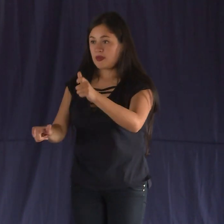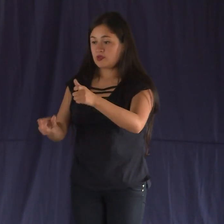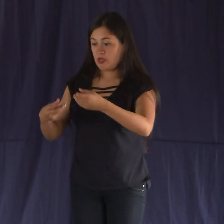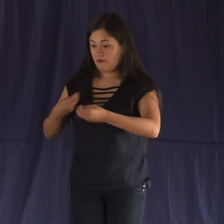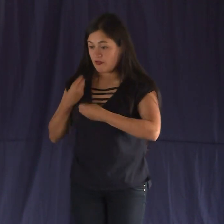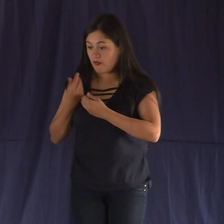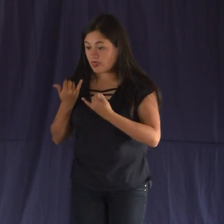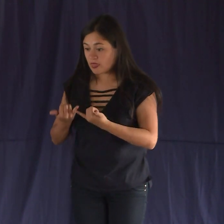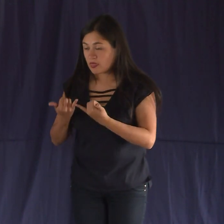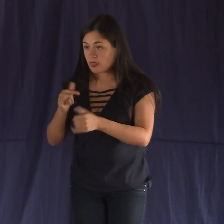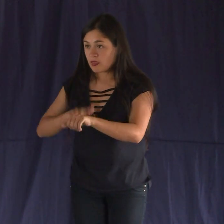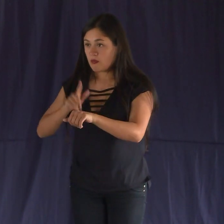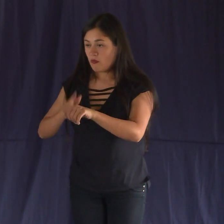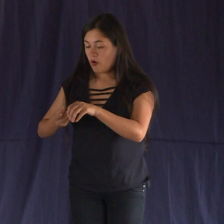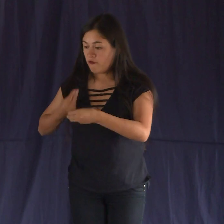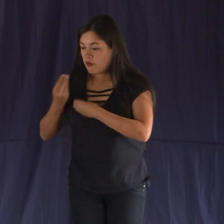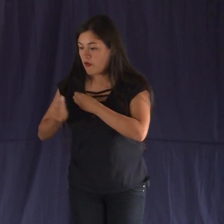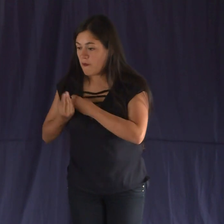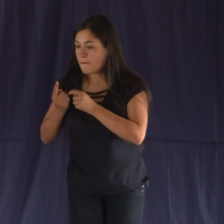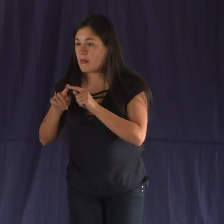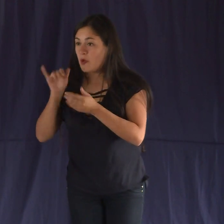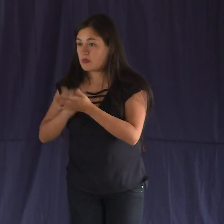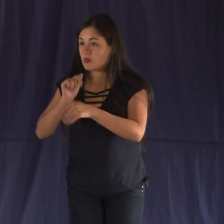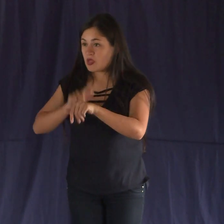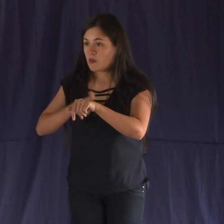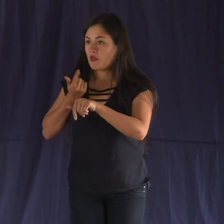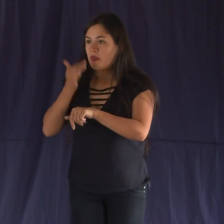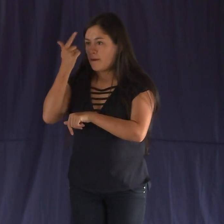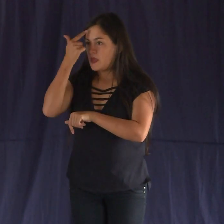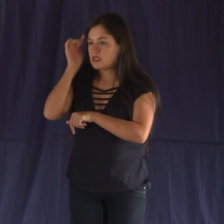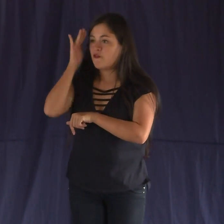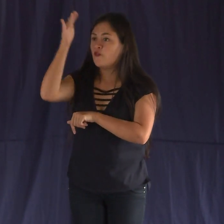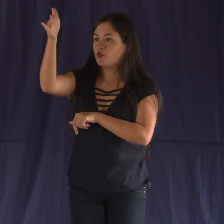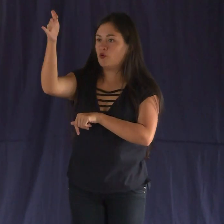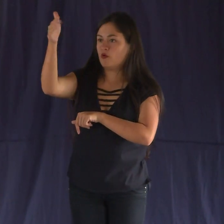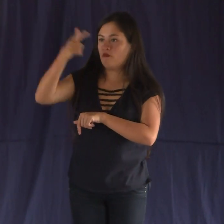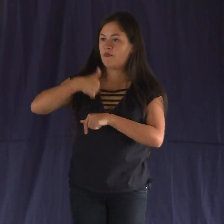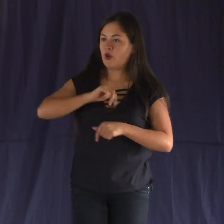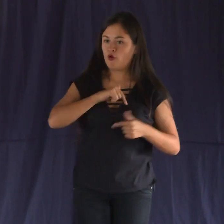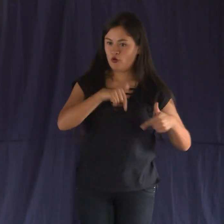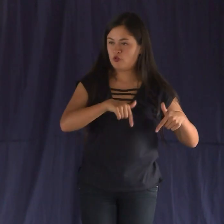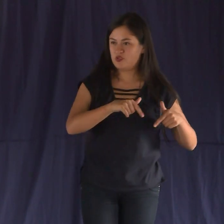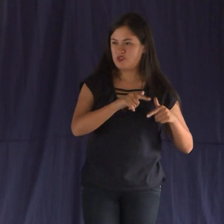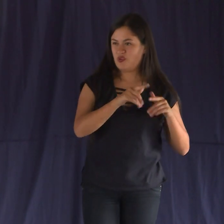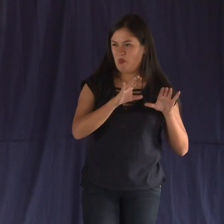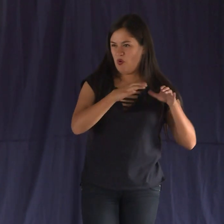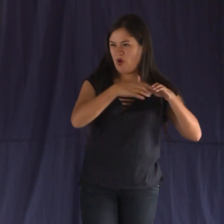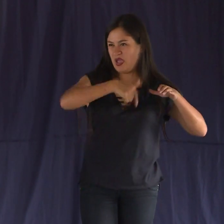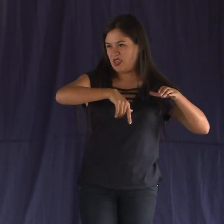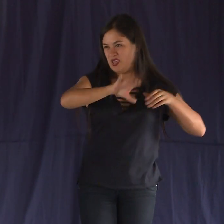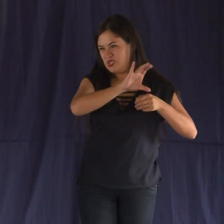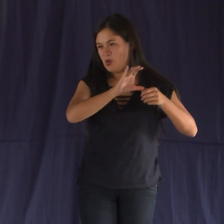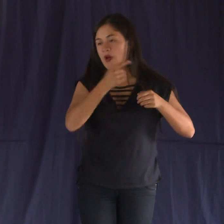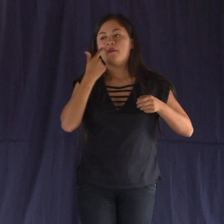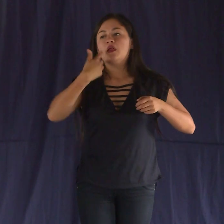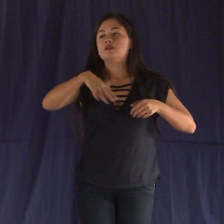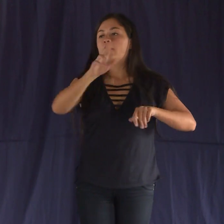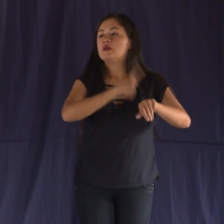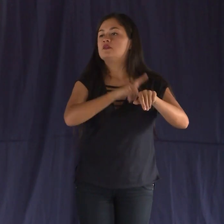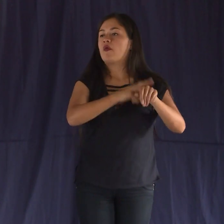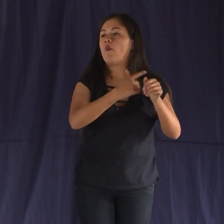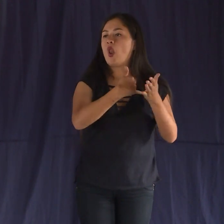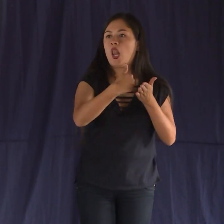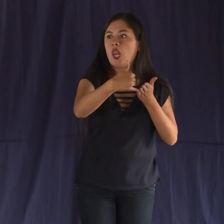mismo tiempo los están proyectando para el futuro. Y nosotros, como cultura de Occidente, manejamos un tiempo lineal y tenemos